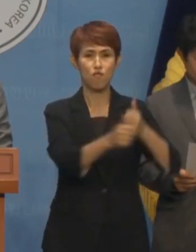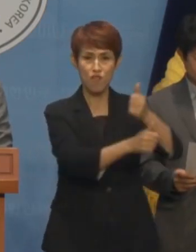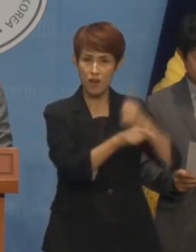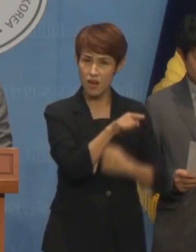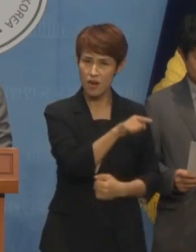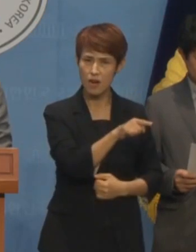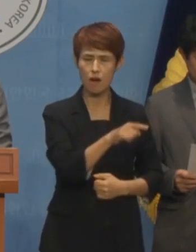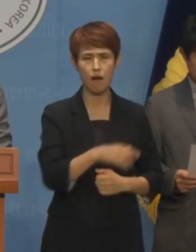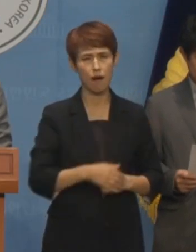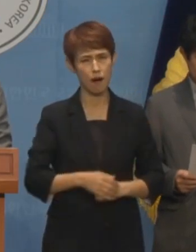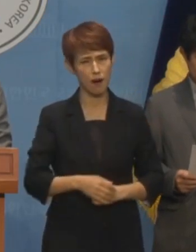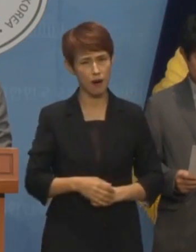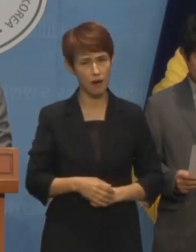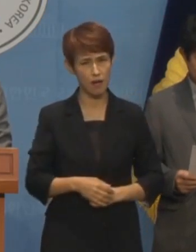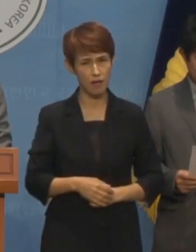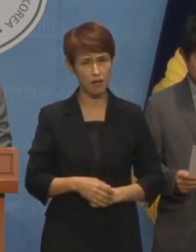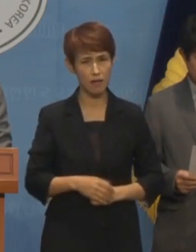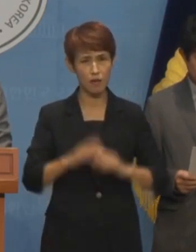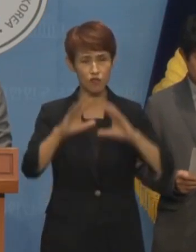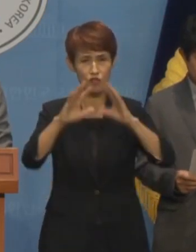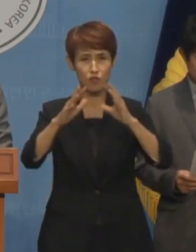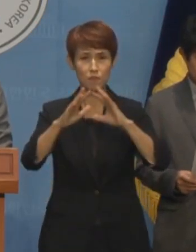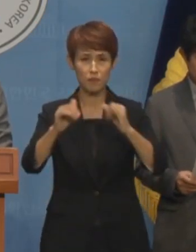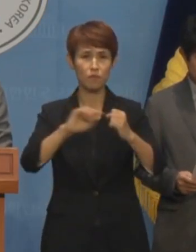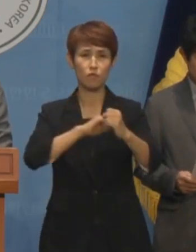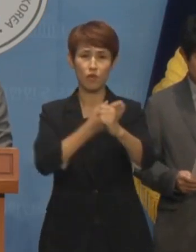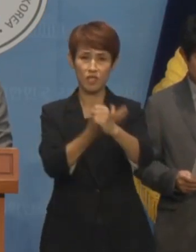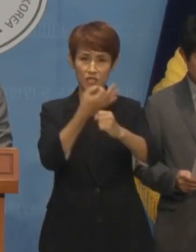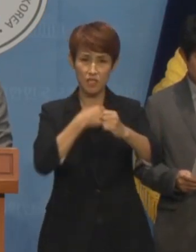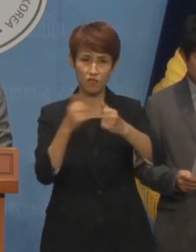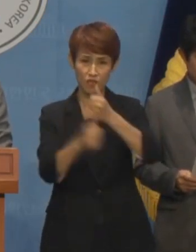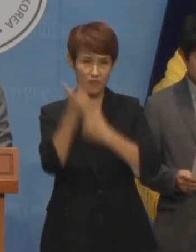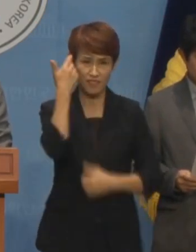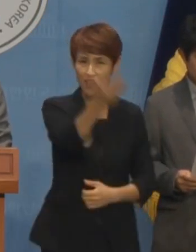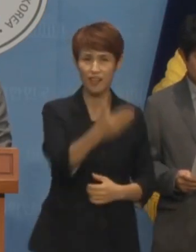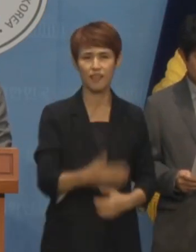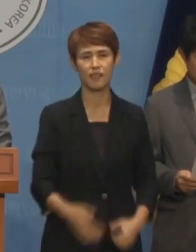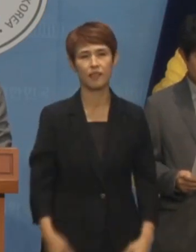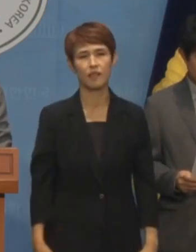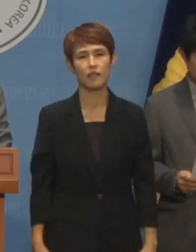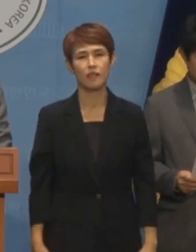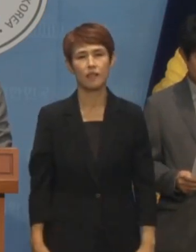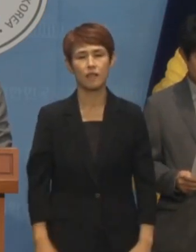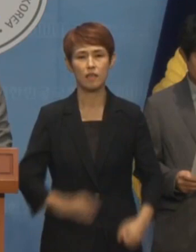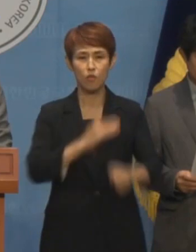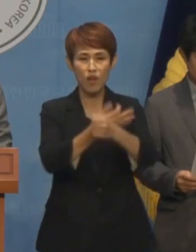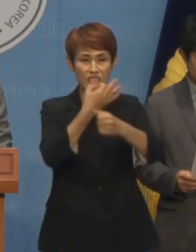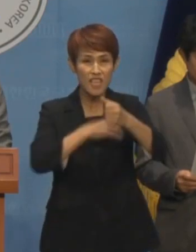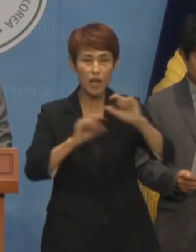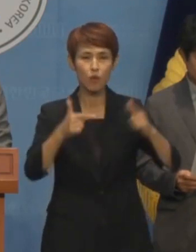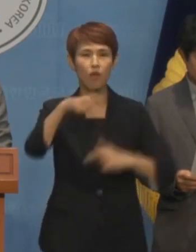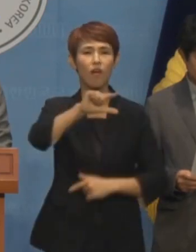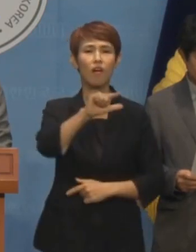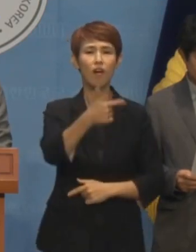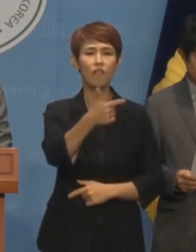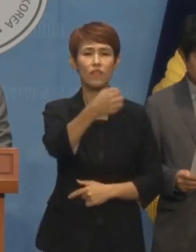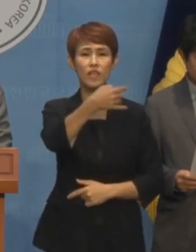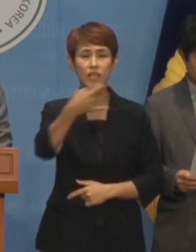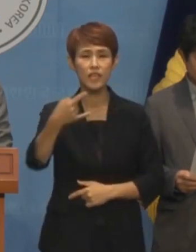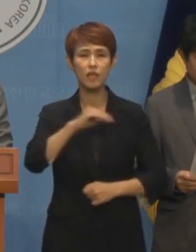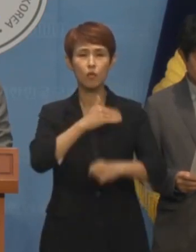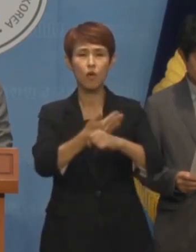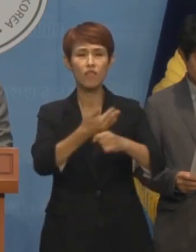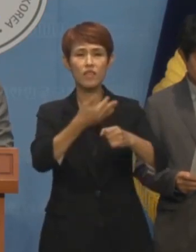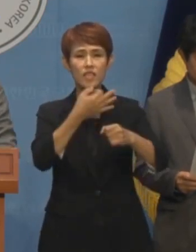진정 제대로 된 국민권익위원회입니까? 국민권익이 아닌